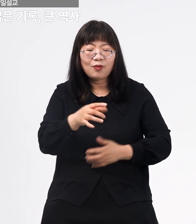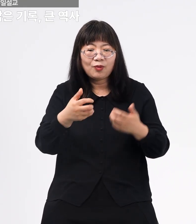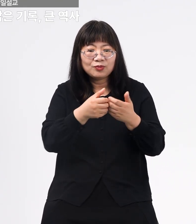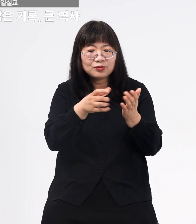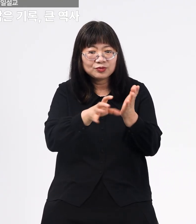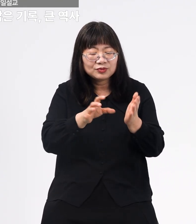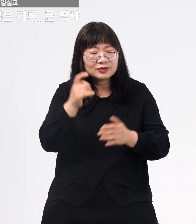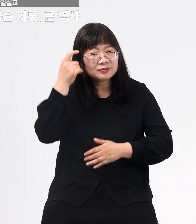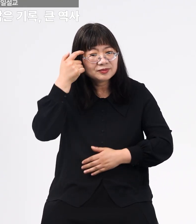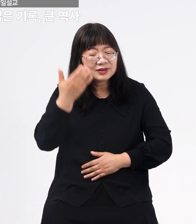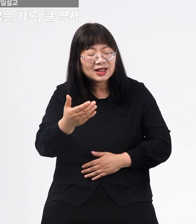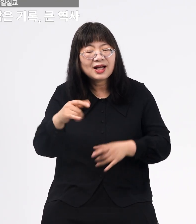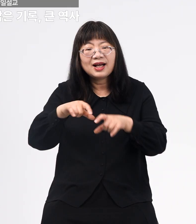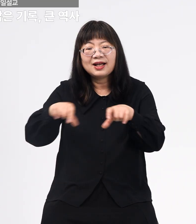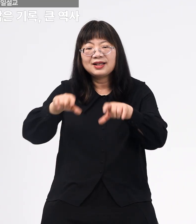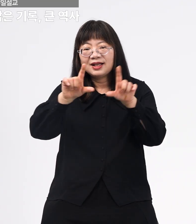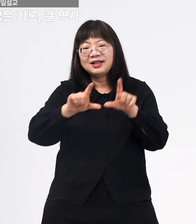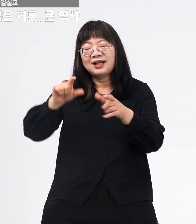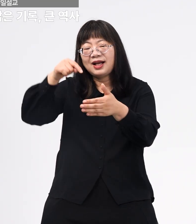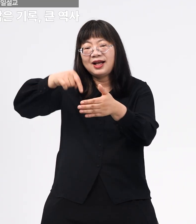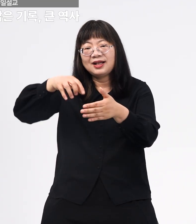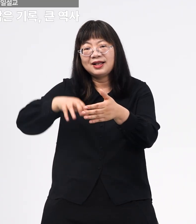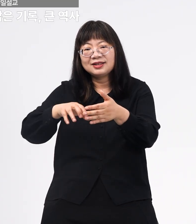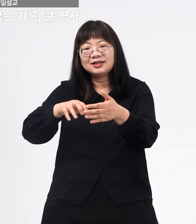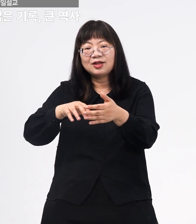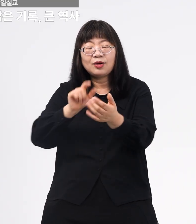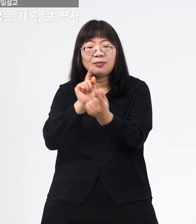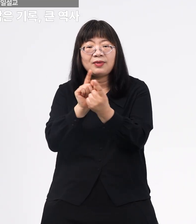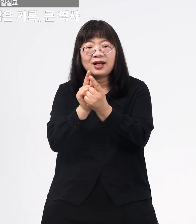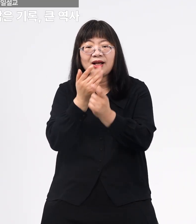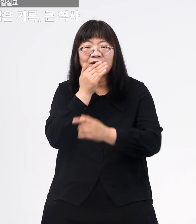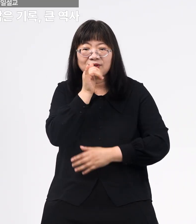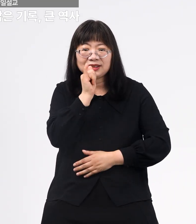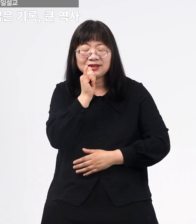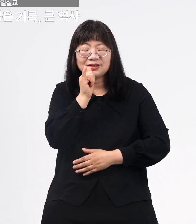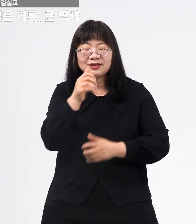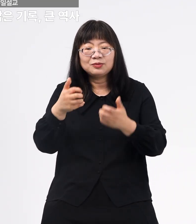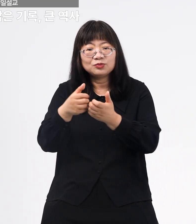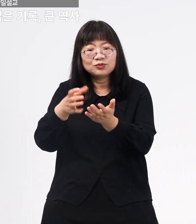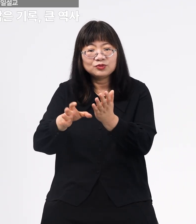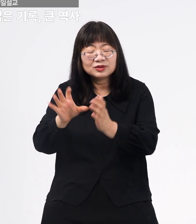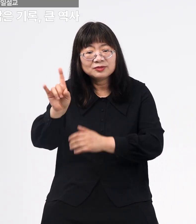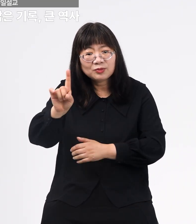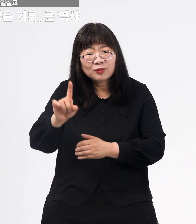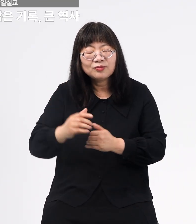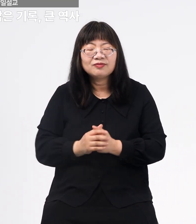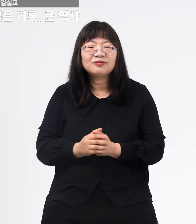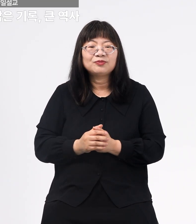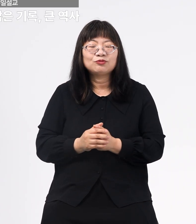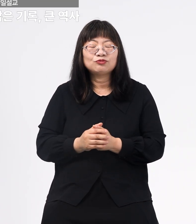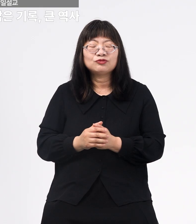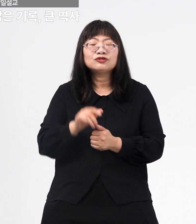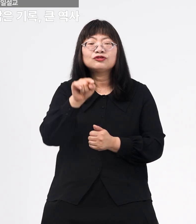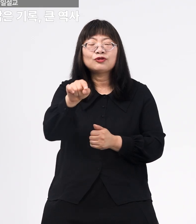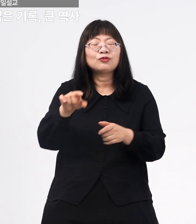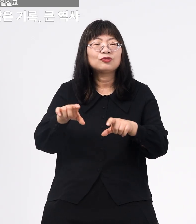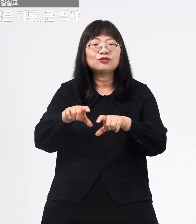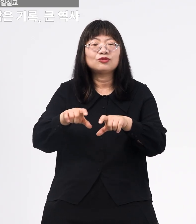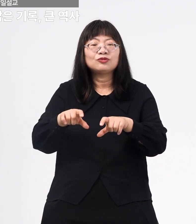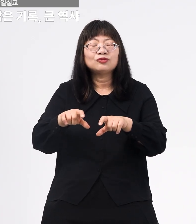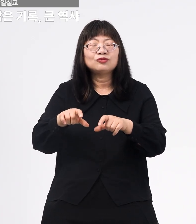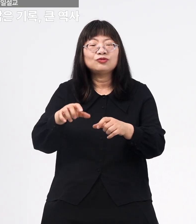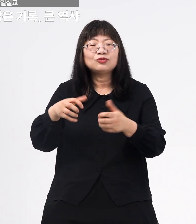무기입니까? 일상에서 흔히 만날 수 있는 무기입니까? 그건 무기가 아니에요, 사실은.